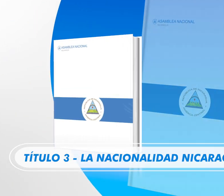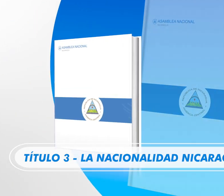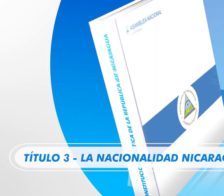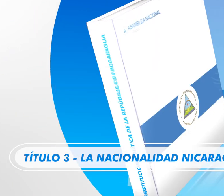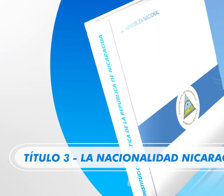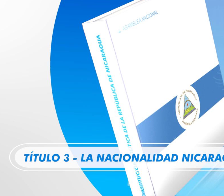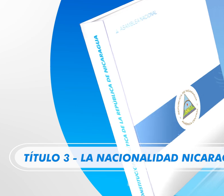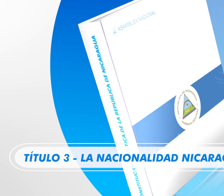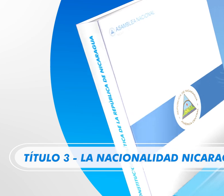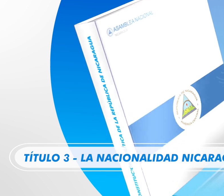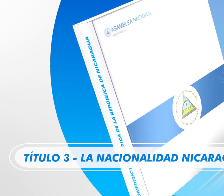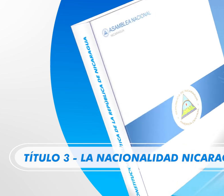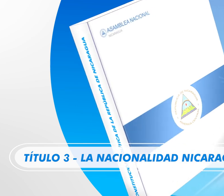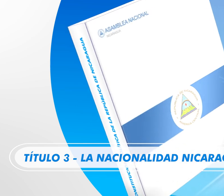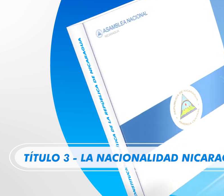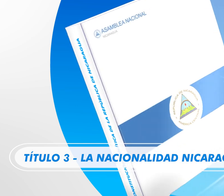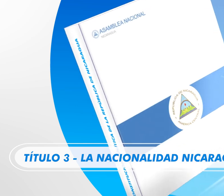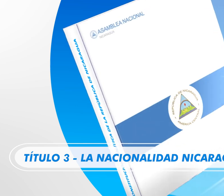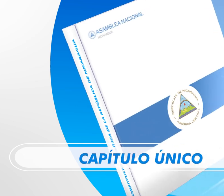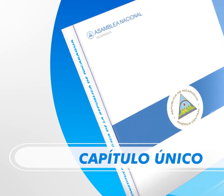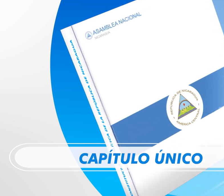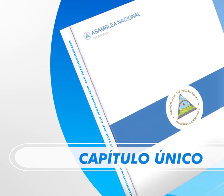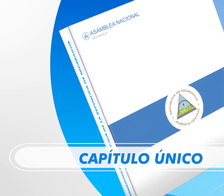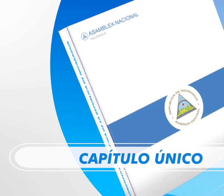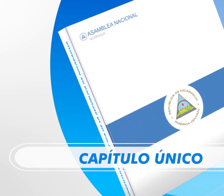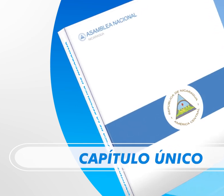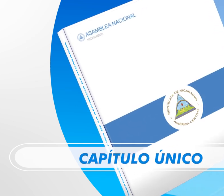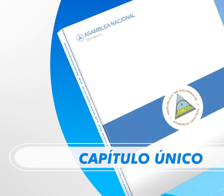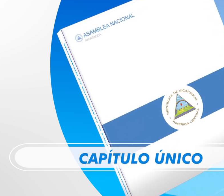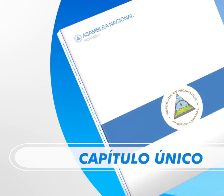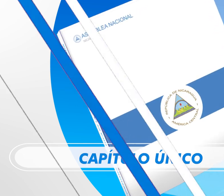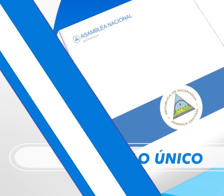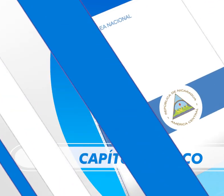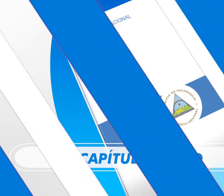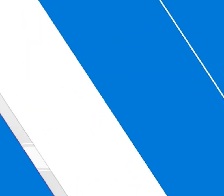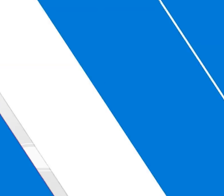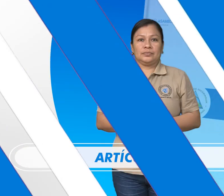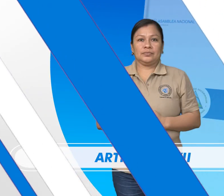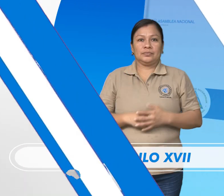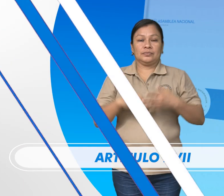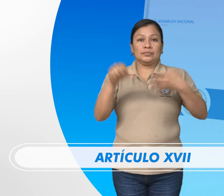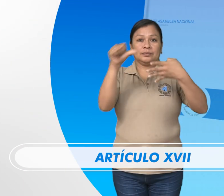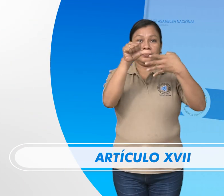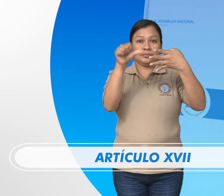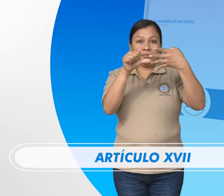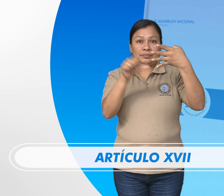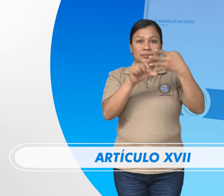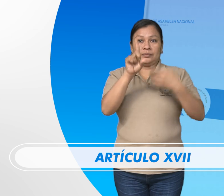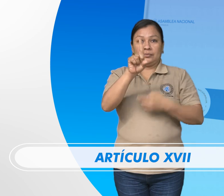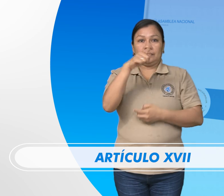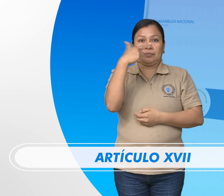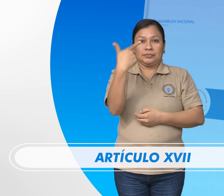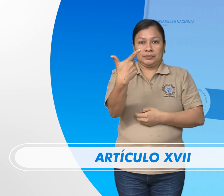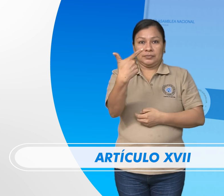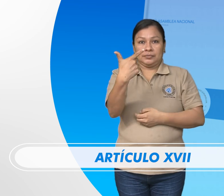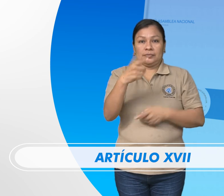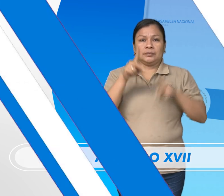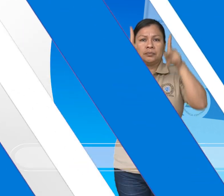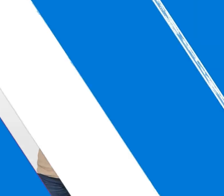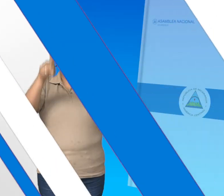Título 3. La nacionalidad nicaragüense, capítulo único. Artículo 17. Los centroamericanos